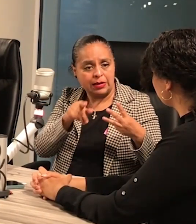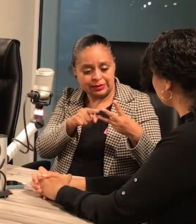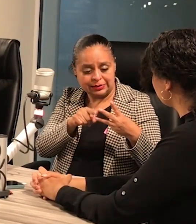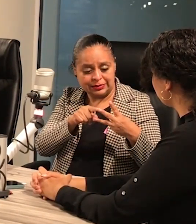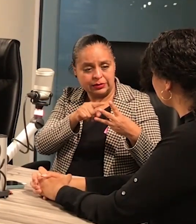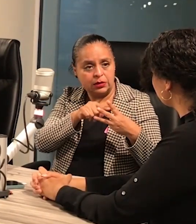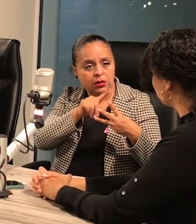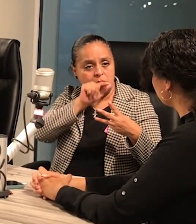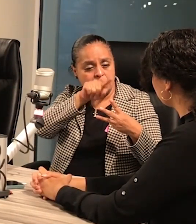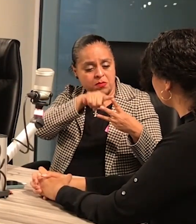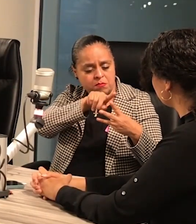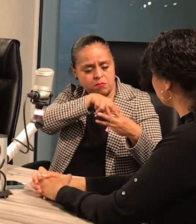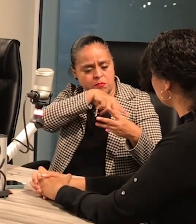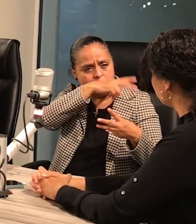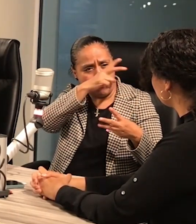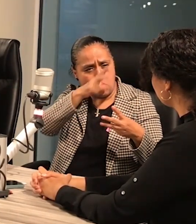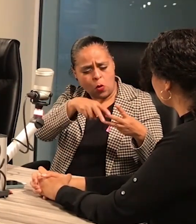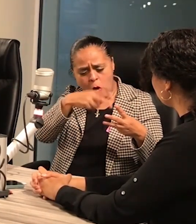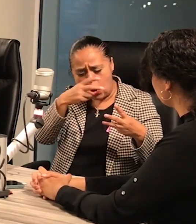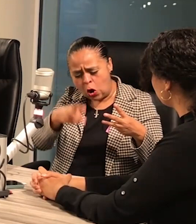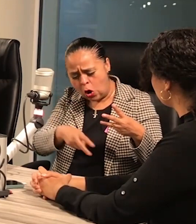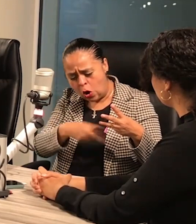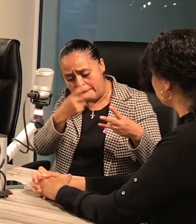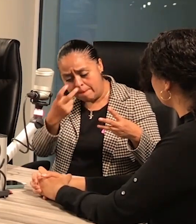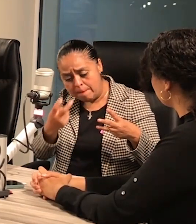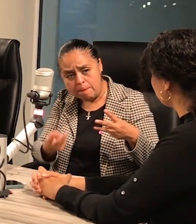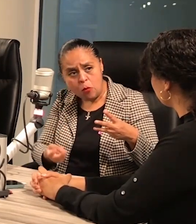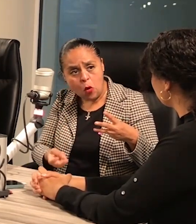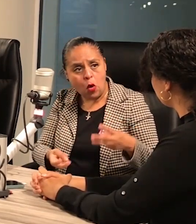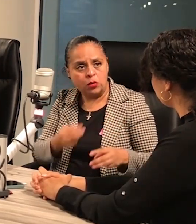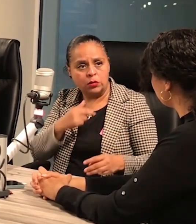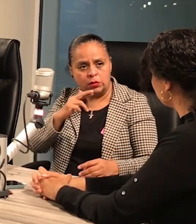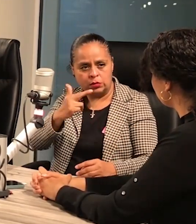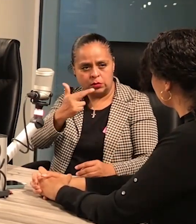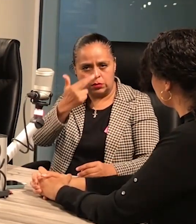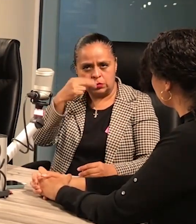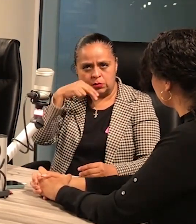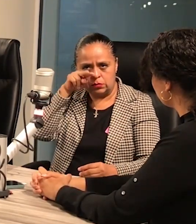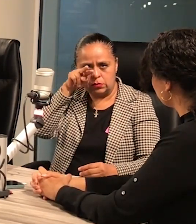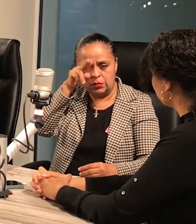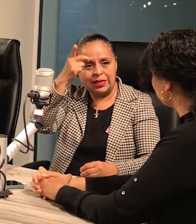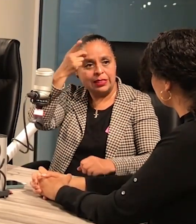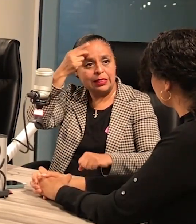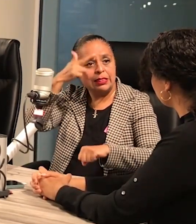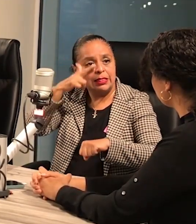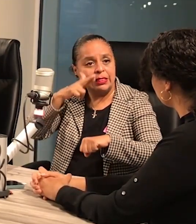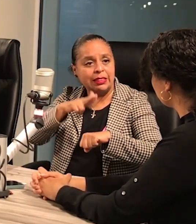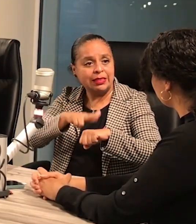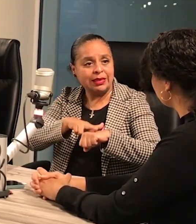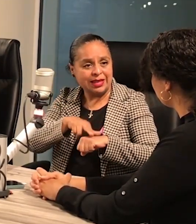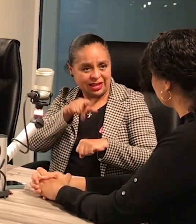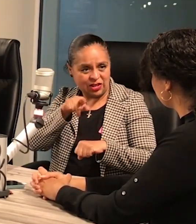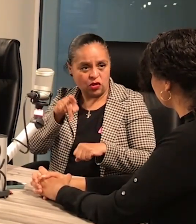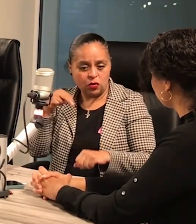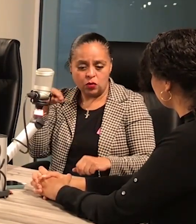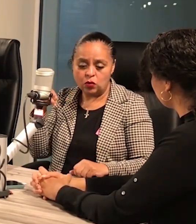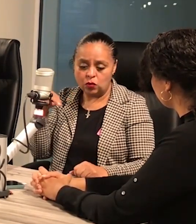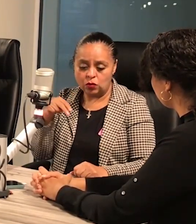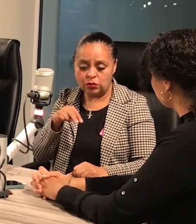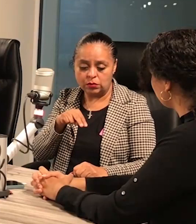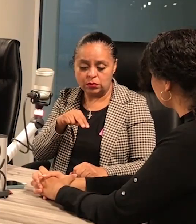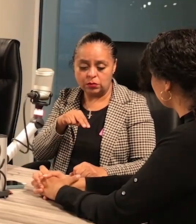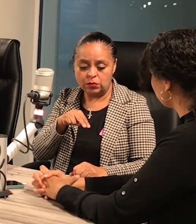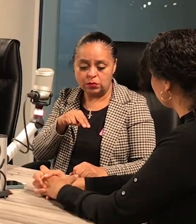nos caímos de esa escalera. Yo recuerdo ver al director de la academia que sale de su oficina, nos voltea a